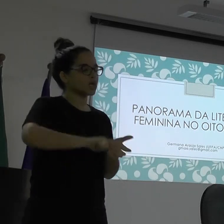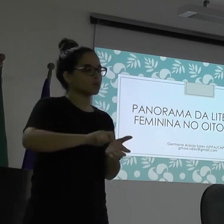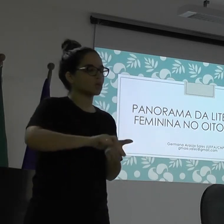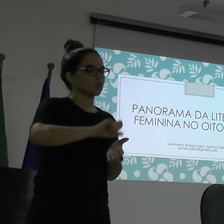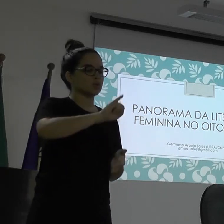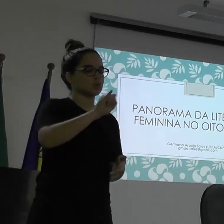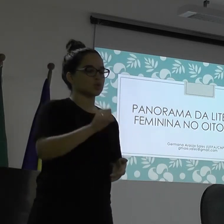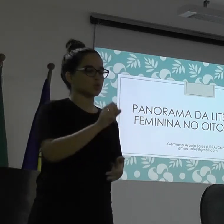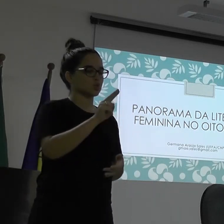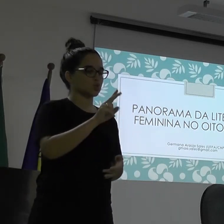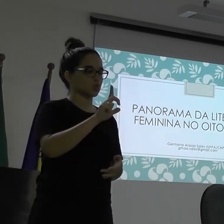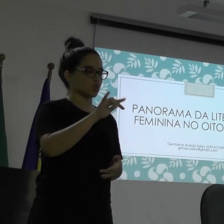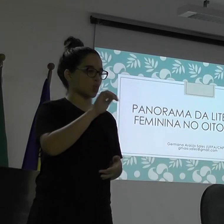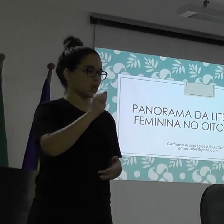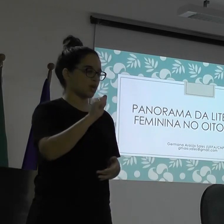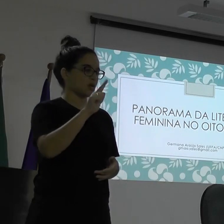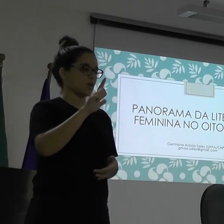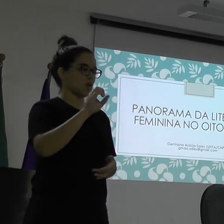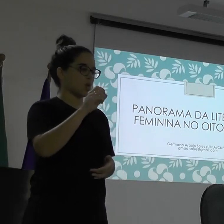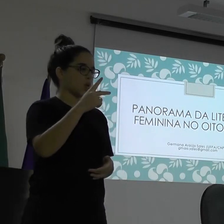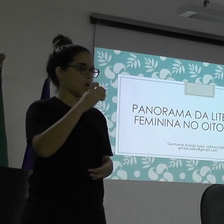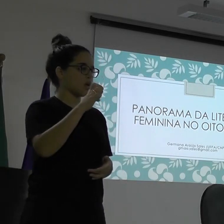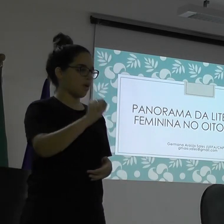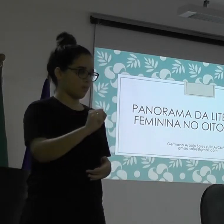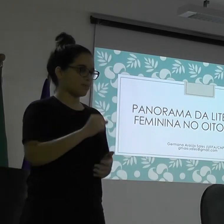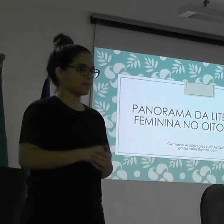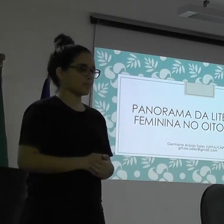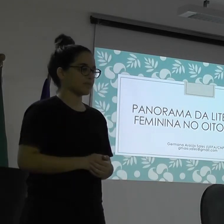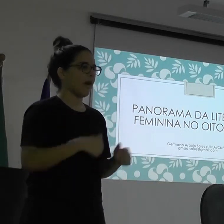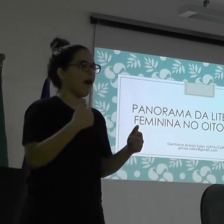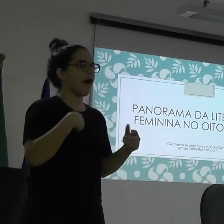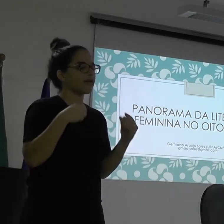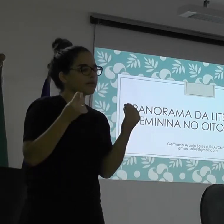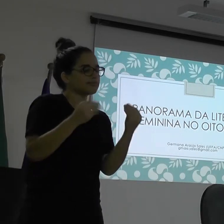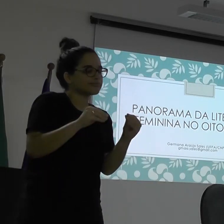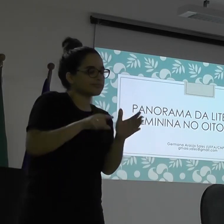Almeida. Você não pode botar uma busca